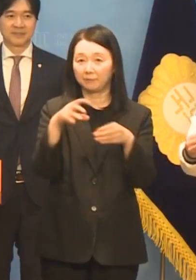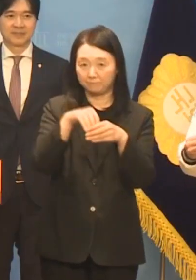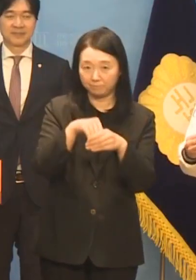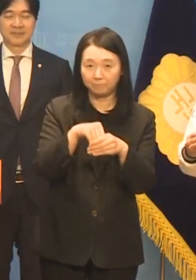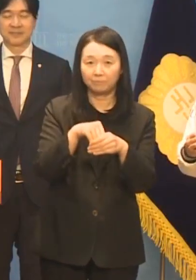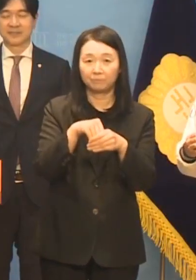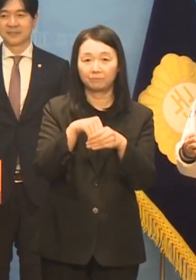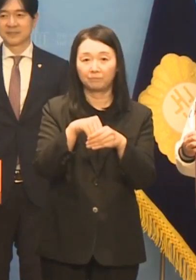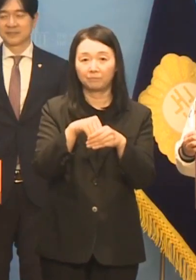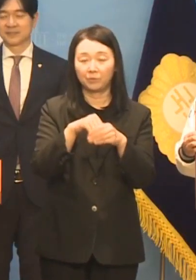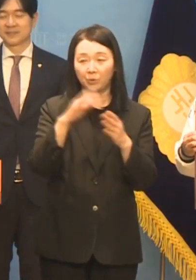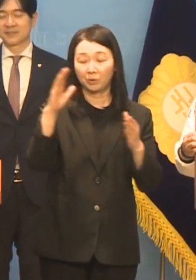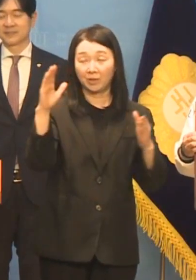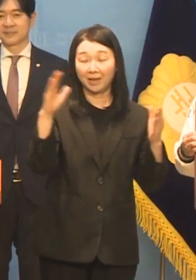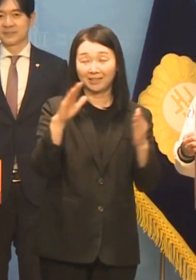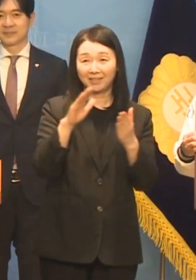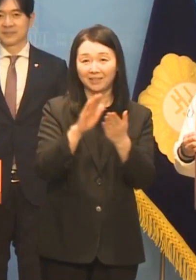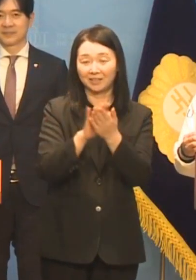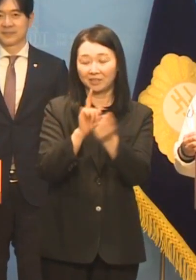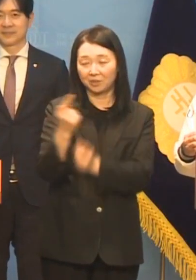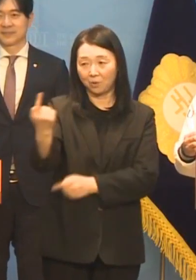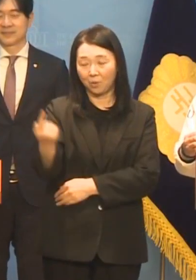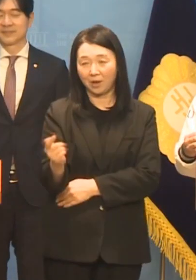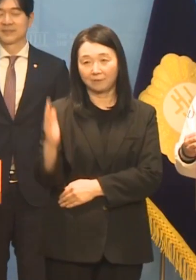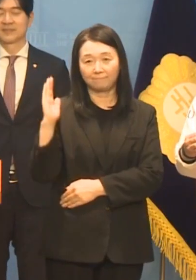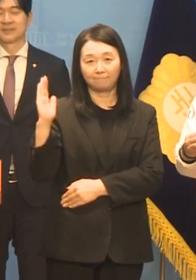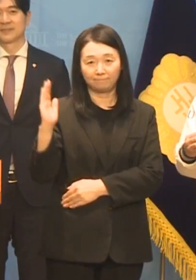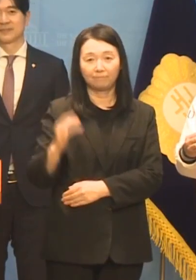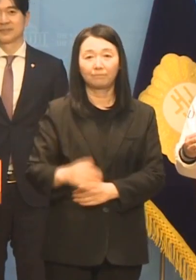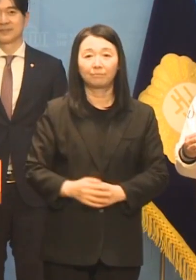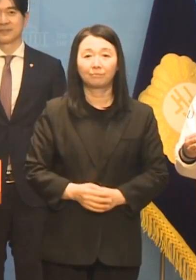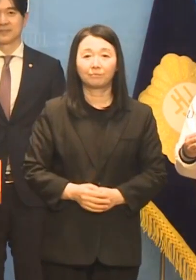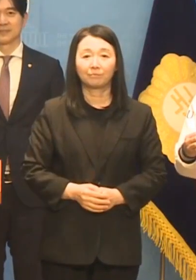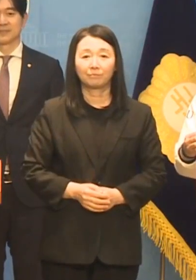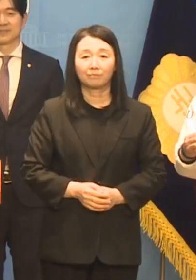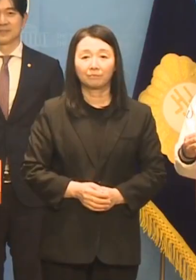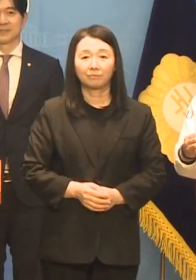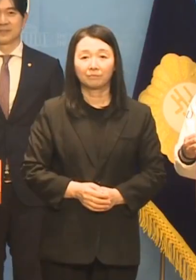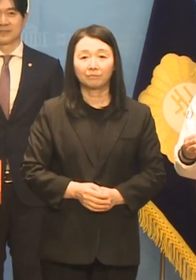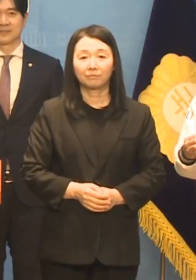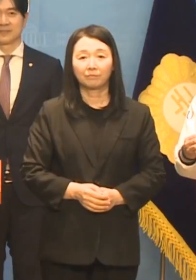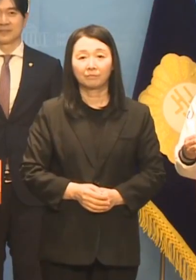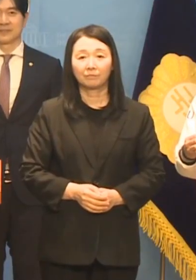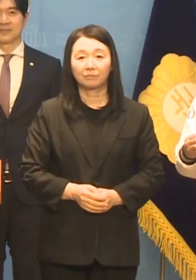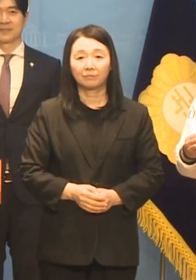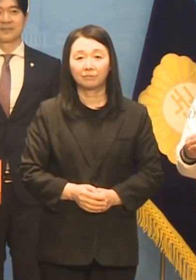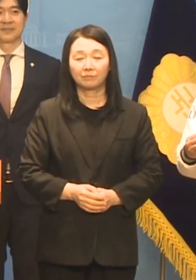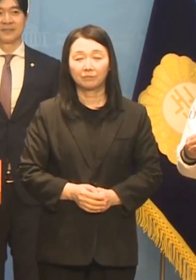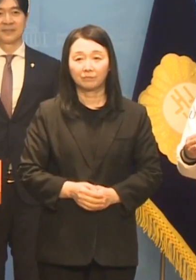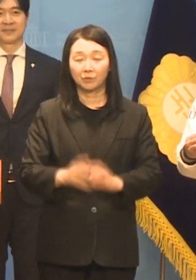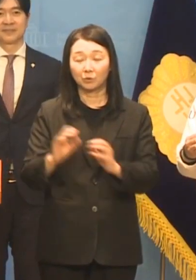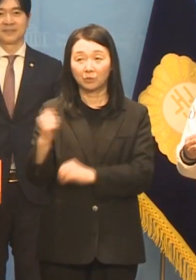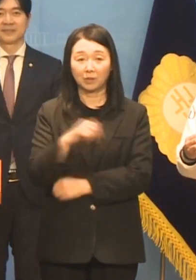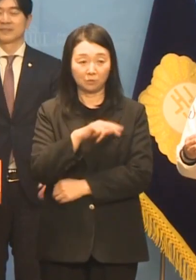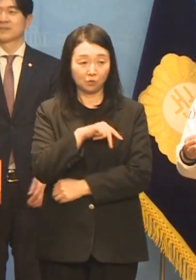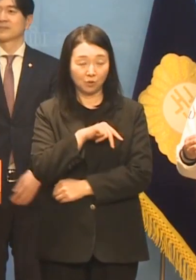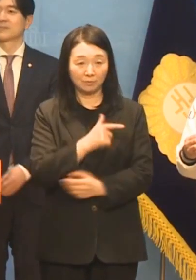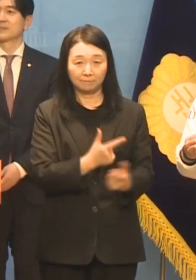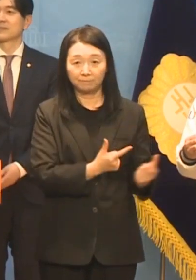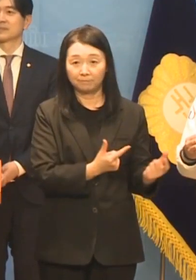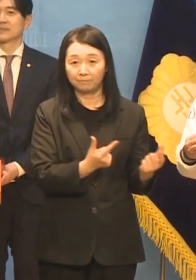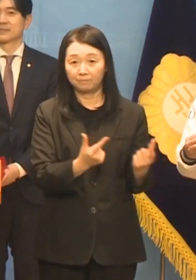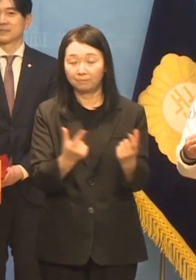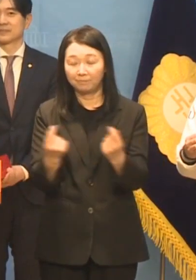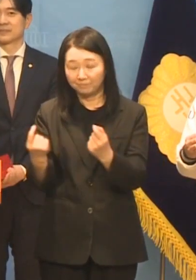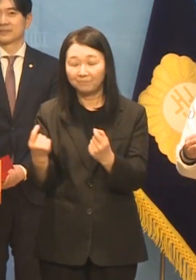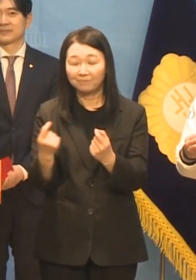담아서 학생들이 기자회견을 하기 위해서 이 국회를 찾았습니다. 우리 국민의힘 의원들도